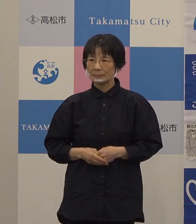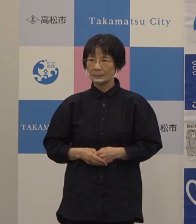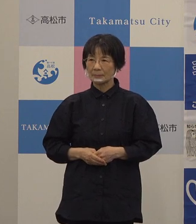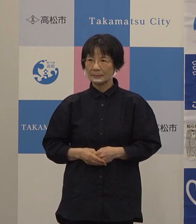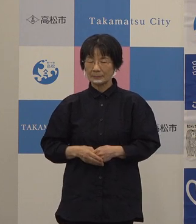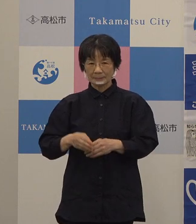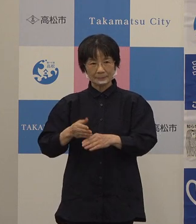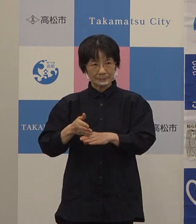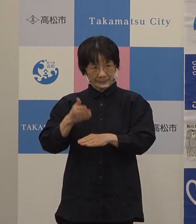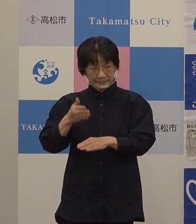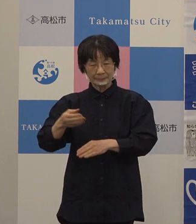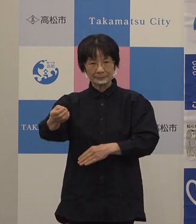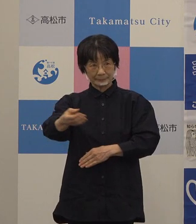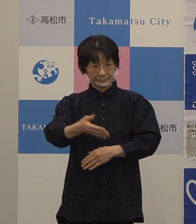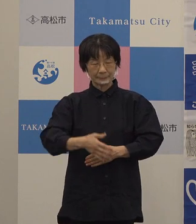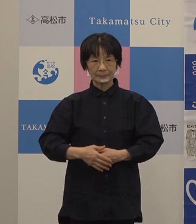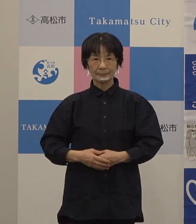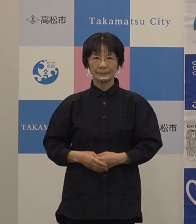ありがとうございました。